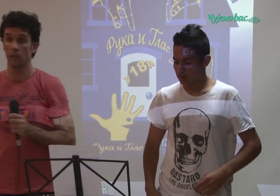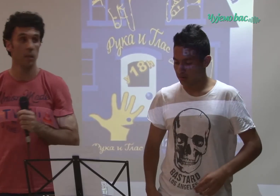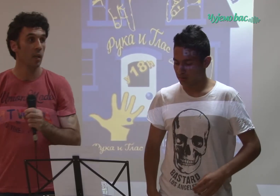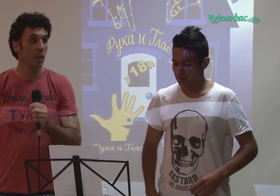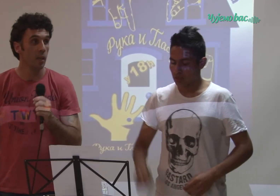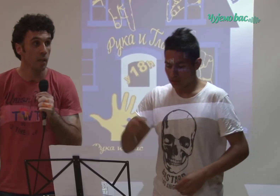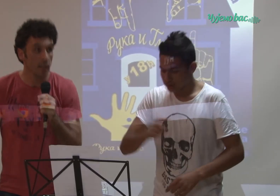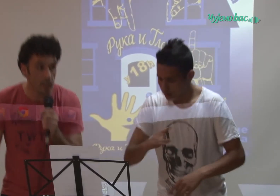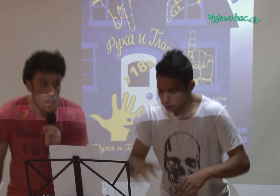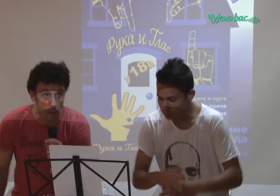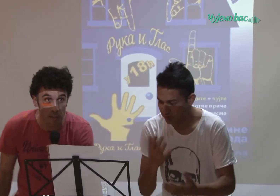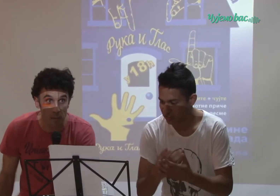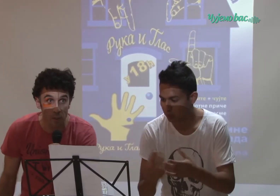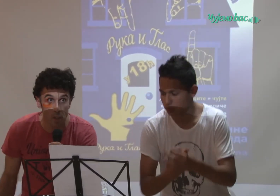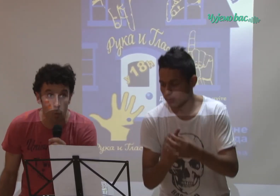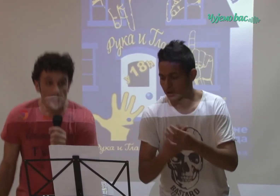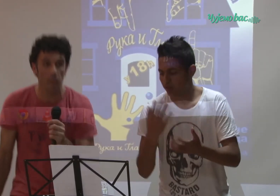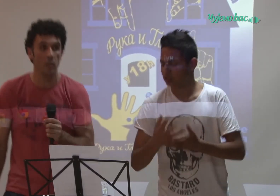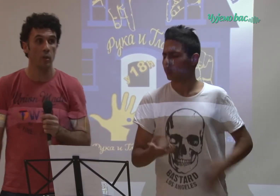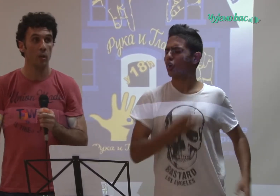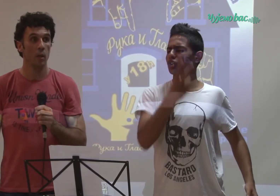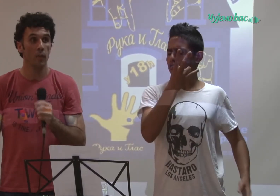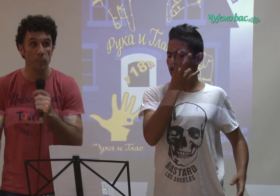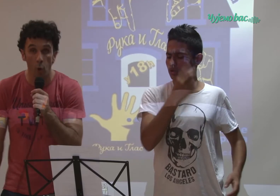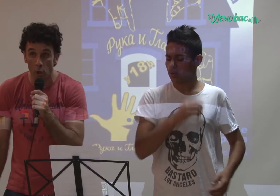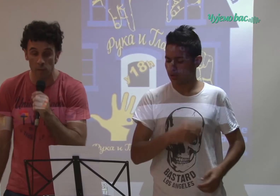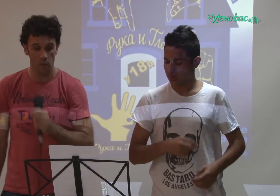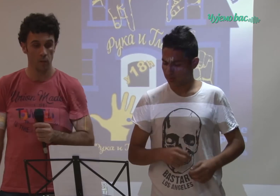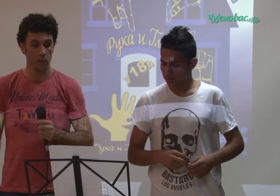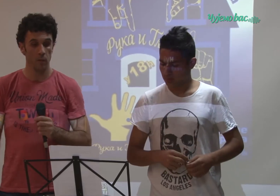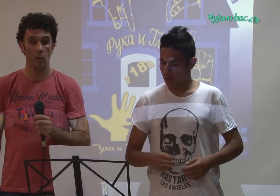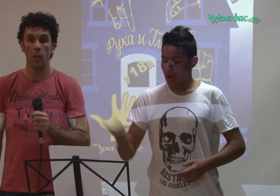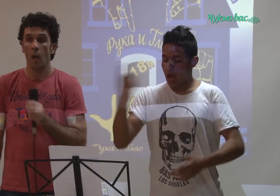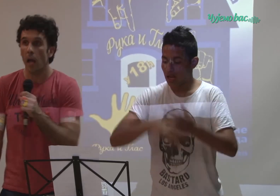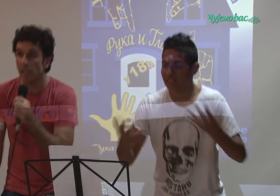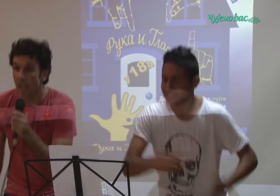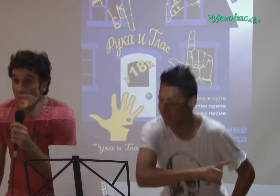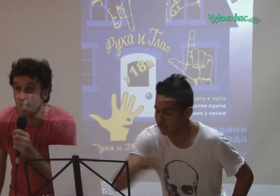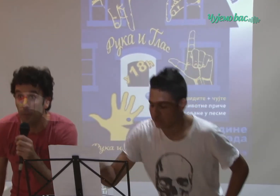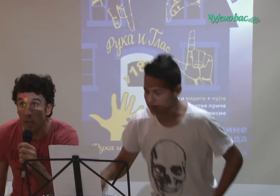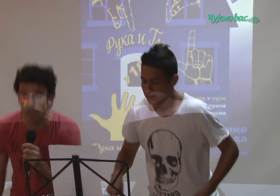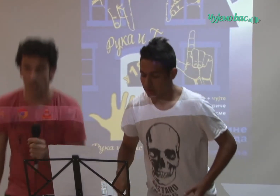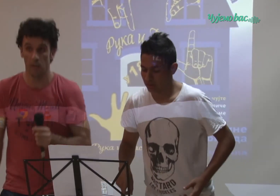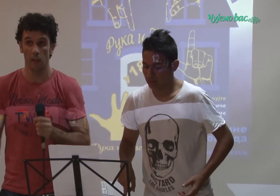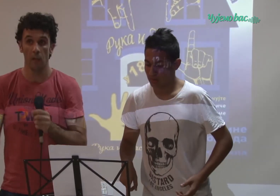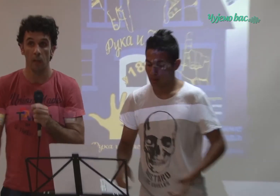noge. Da se ne osjećam više usamljeno, već ponosno. Ali gde ste